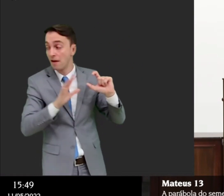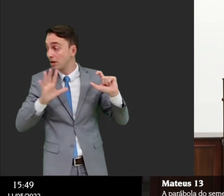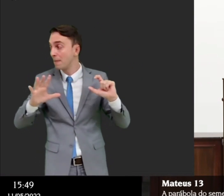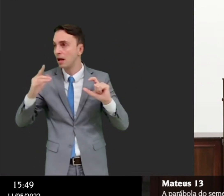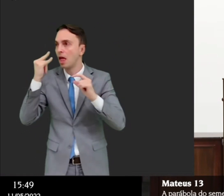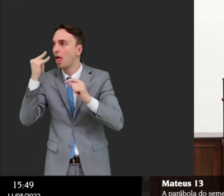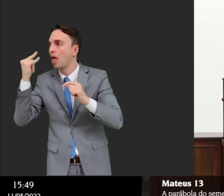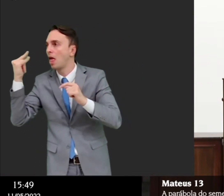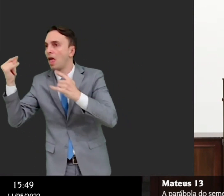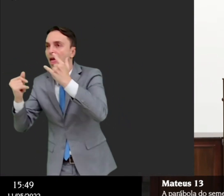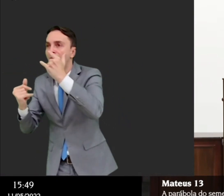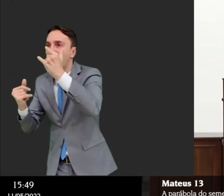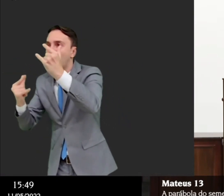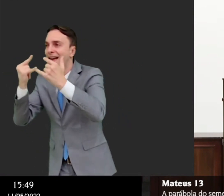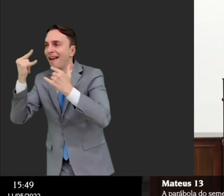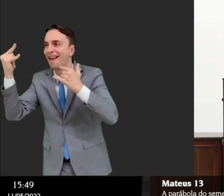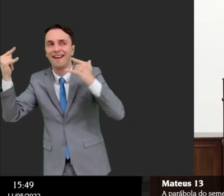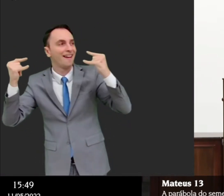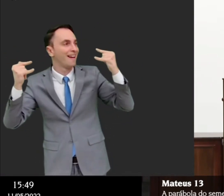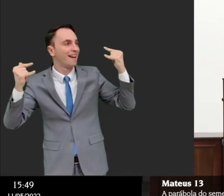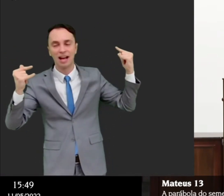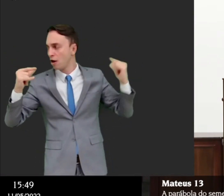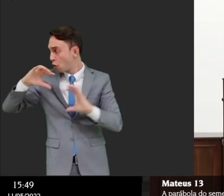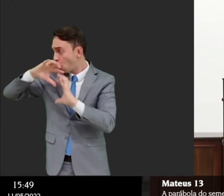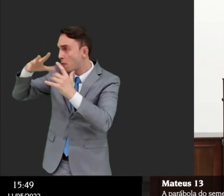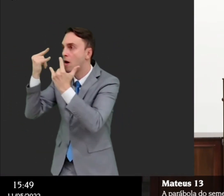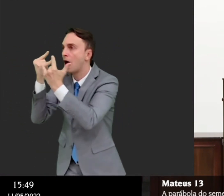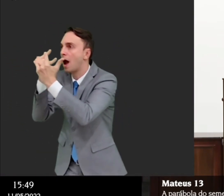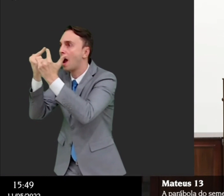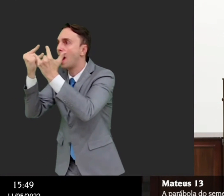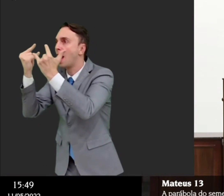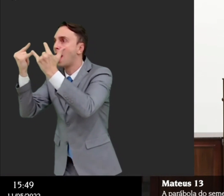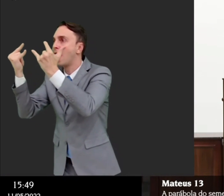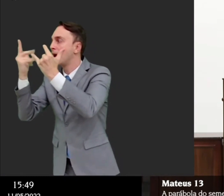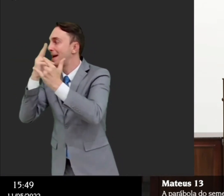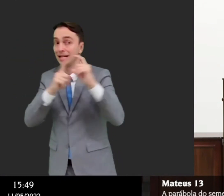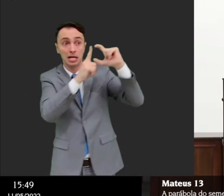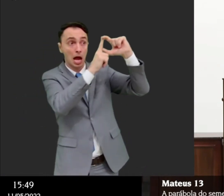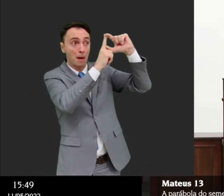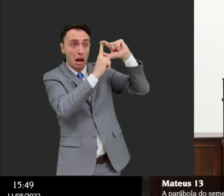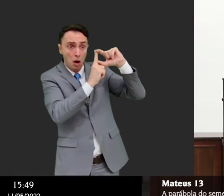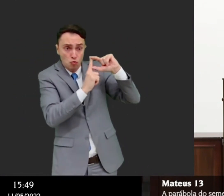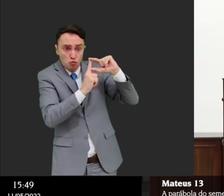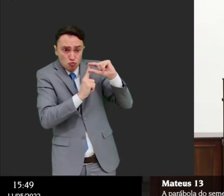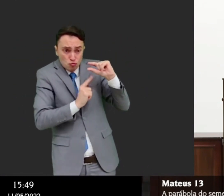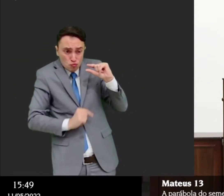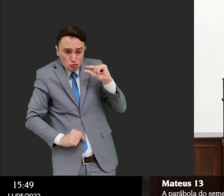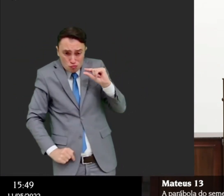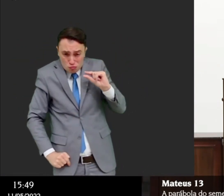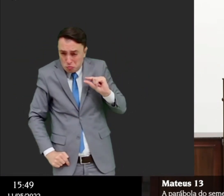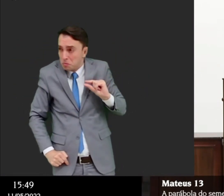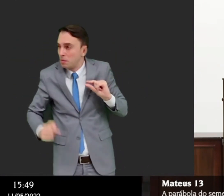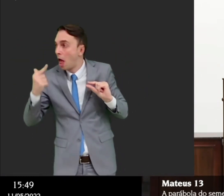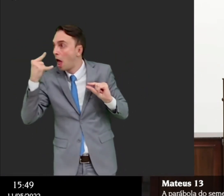riquezas sufocam a palavra e fica infrutífera. Mas o que foi semeado em